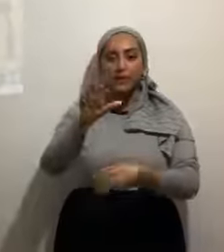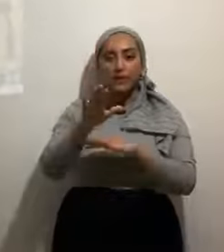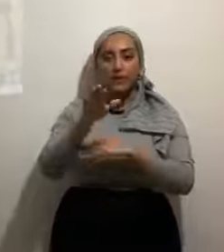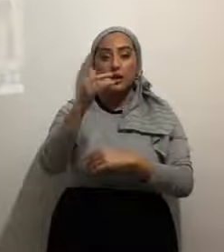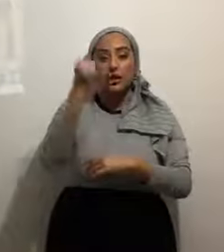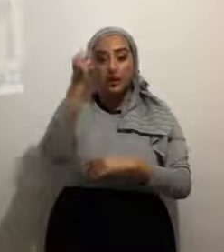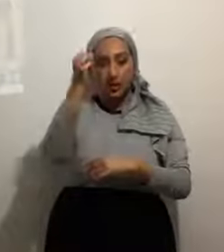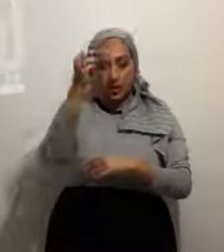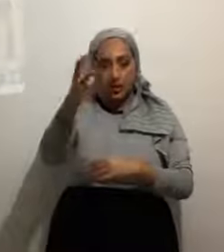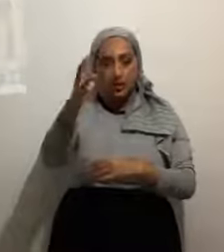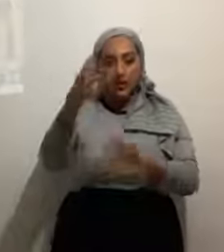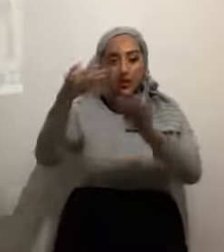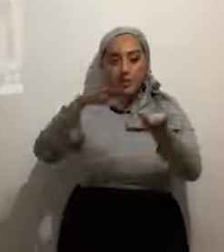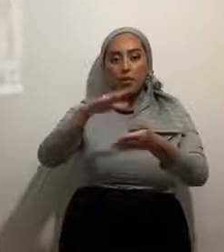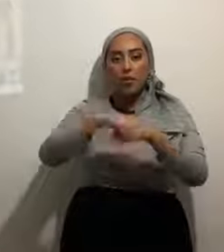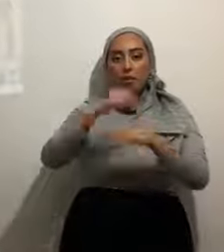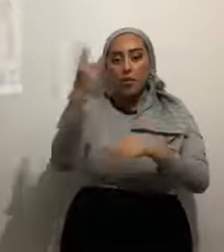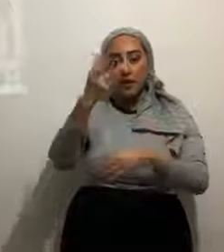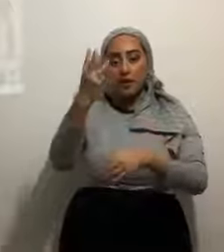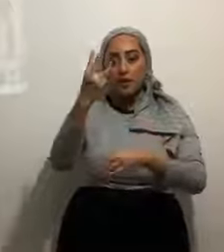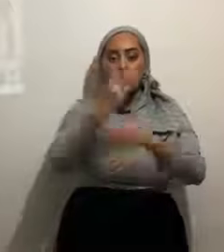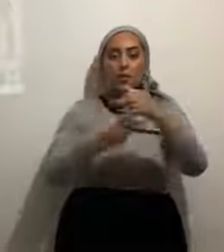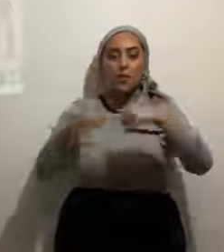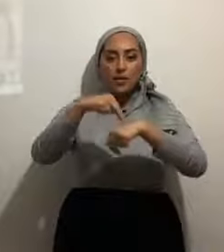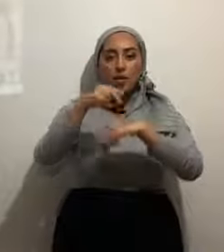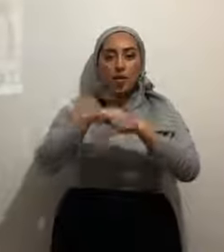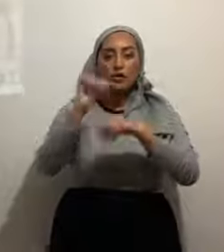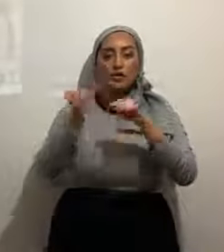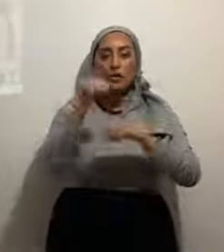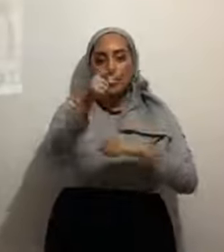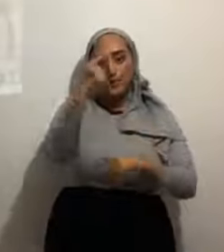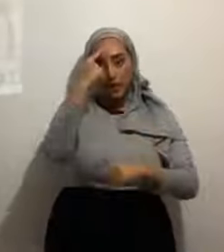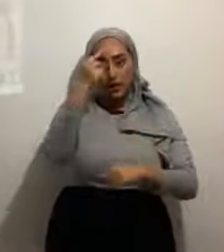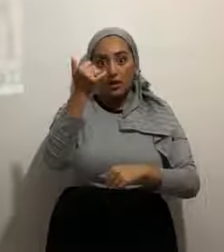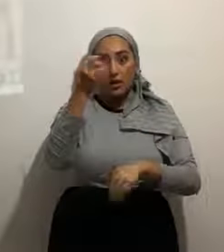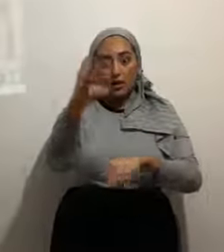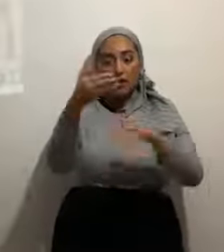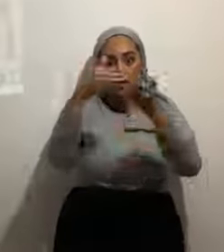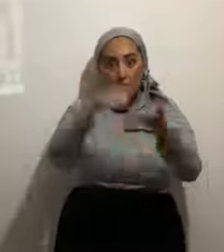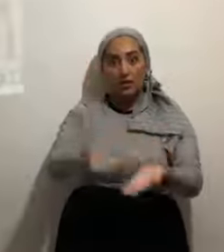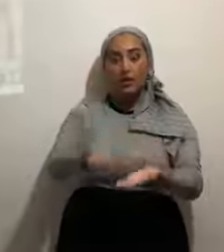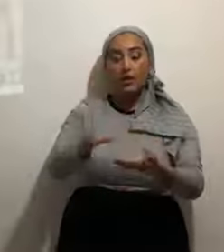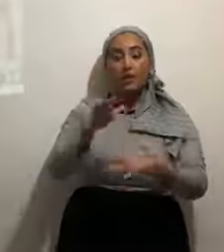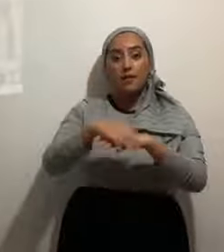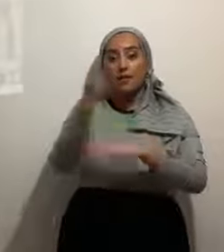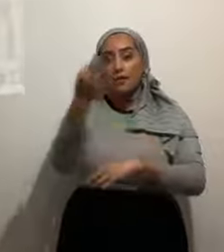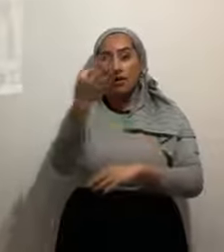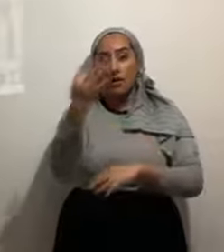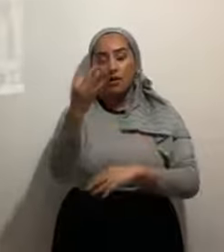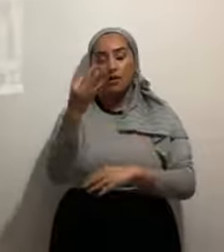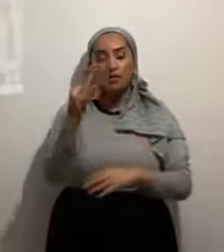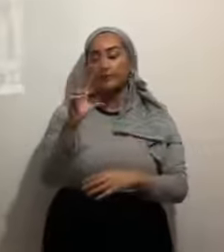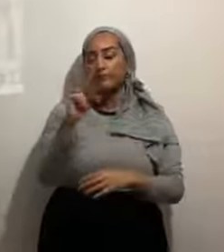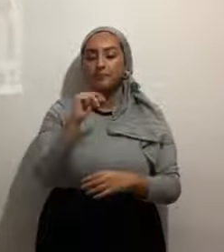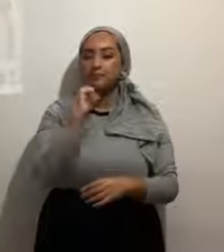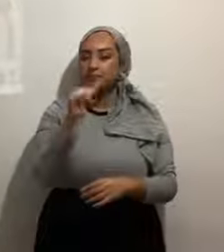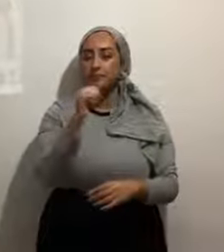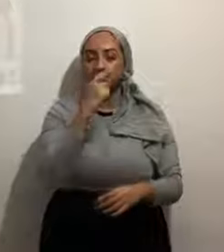Shabbat. Porque si crees todavía que murió el viernes, viernes, sábado, domingo, dos días, ¿dónde está el tercer día? Por